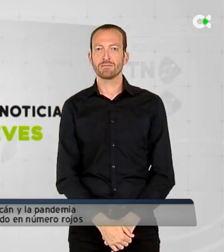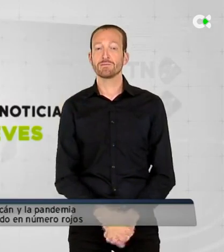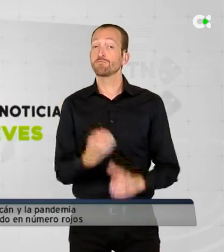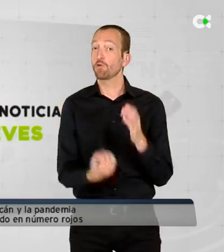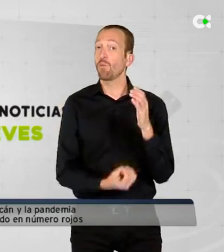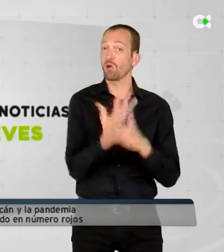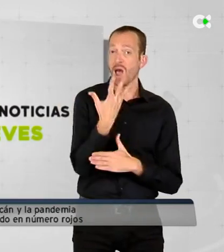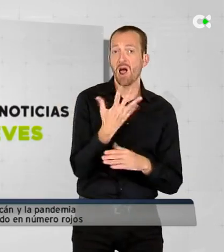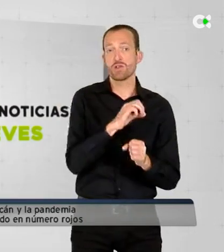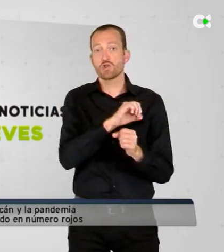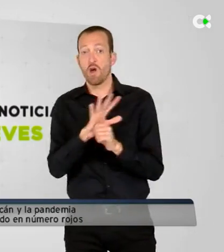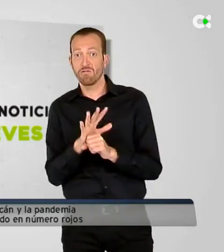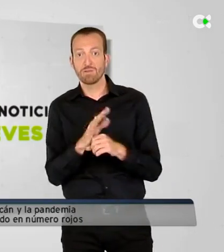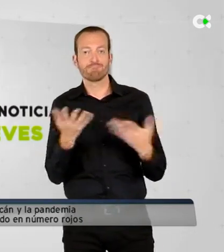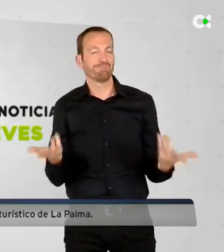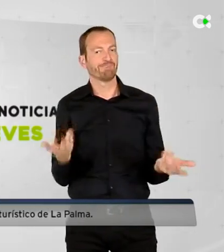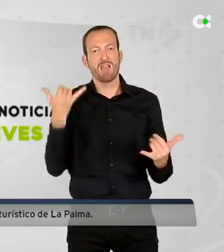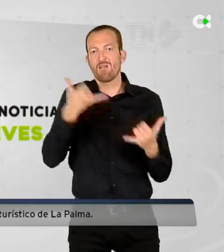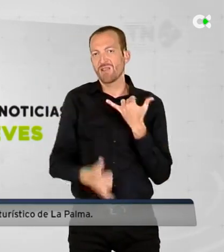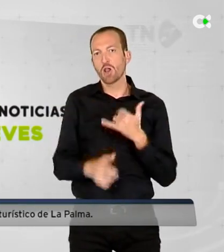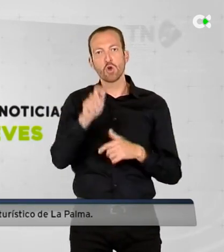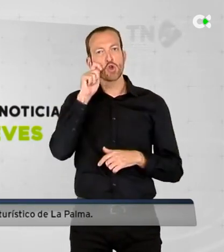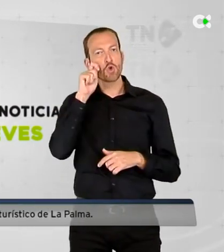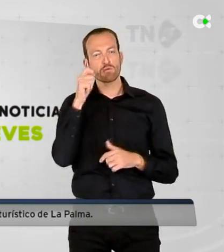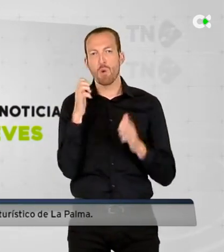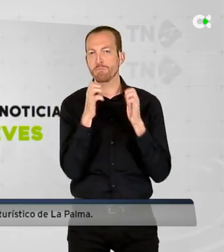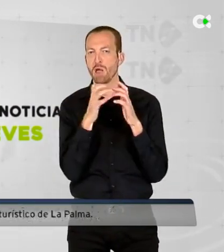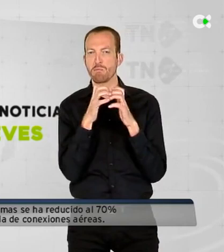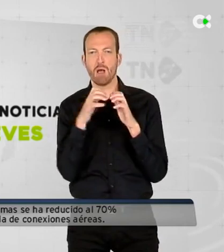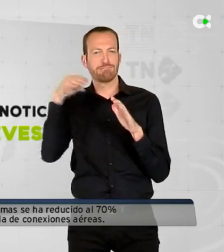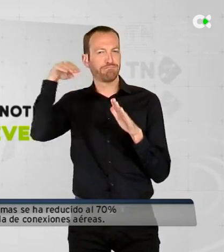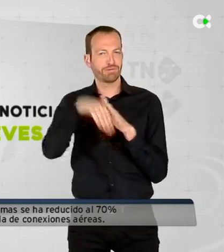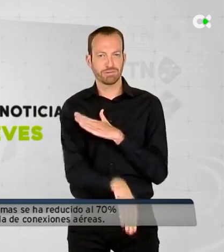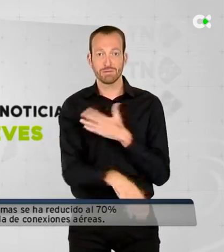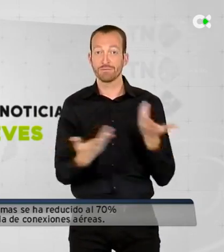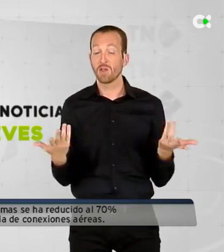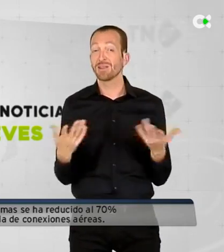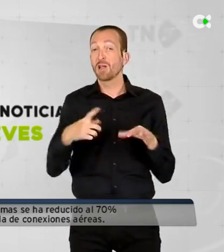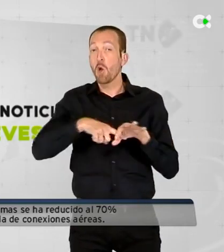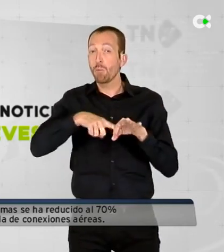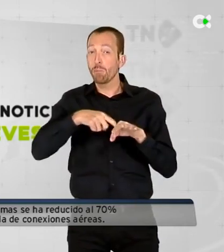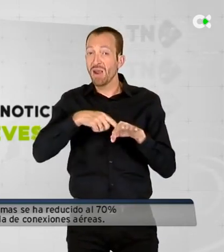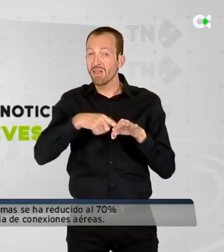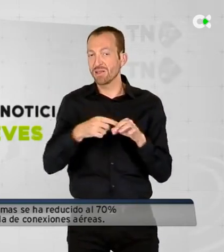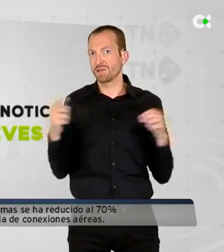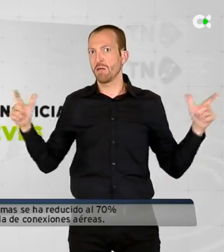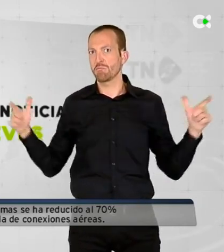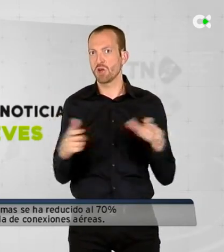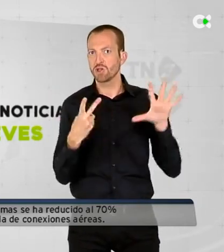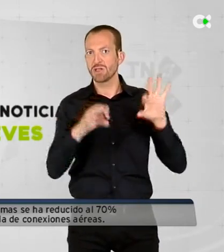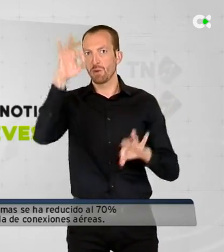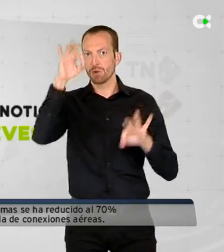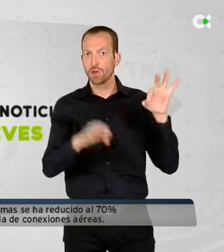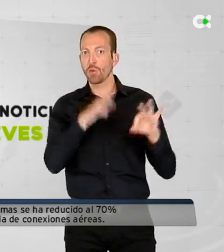Y el volcán y la pandemia han dejado en números rojos al sector turístico de La Palma. La oferta de camas se ha reducido al 70% por la